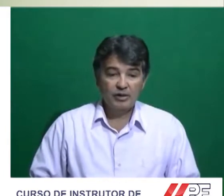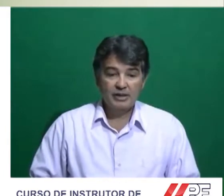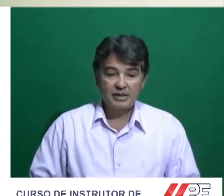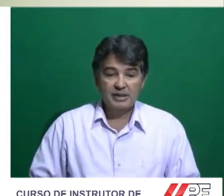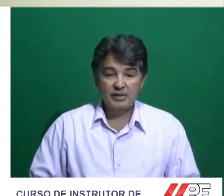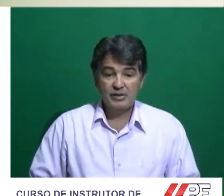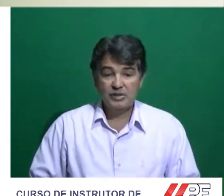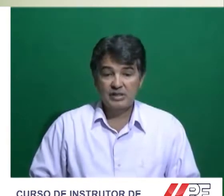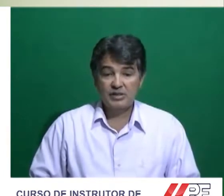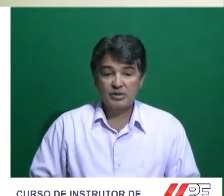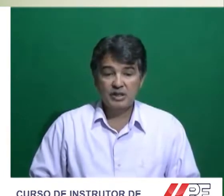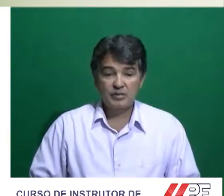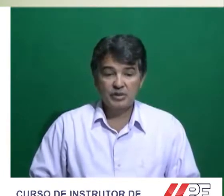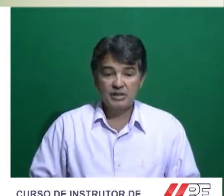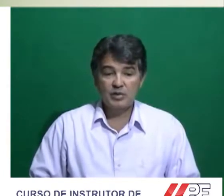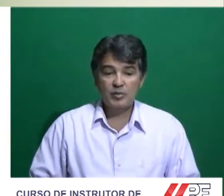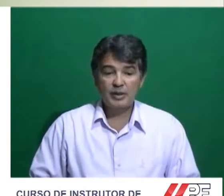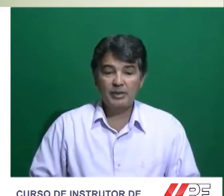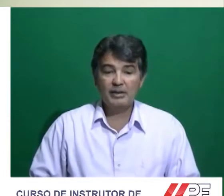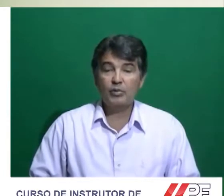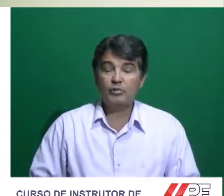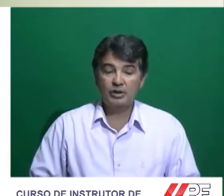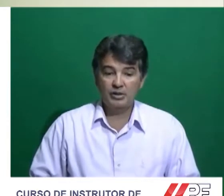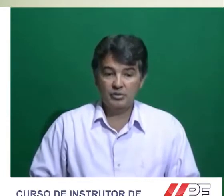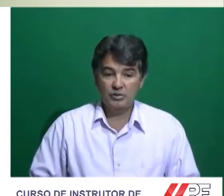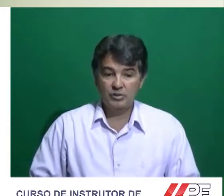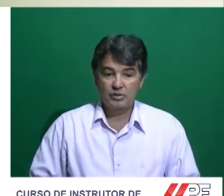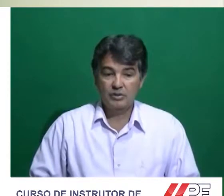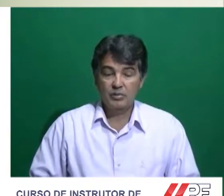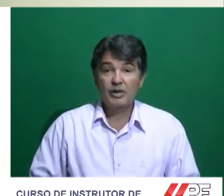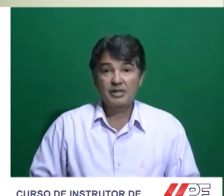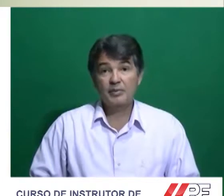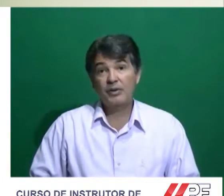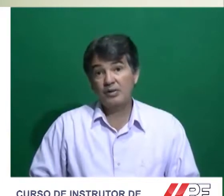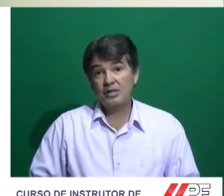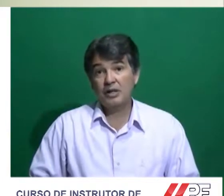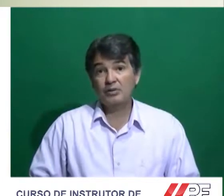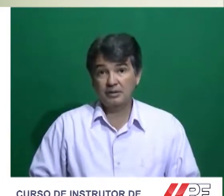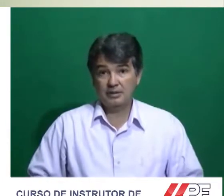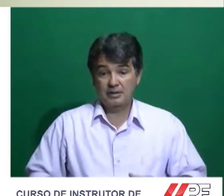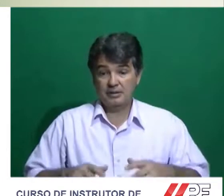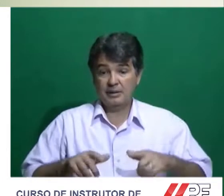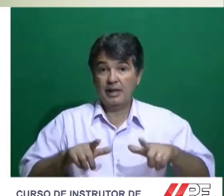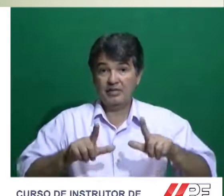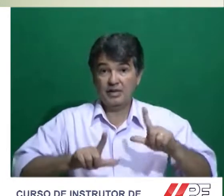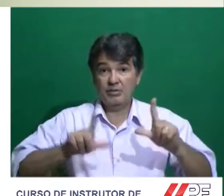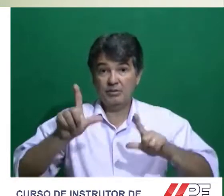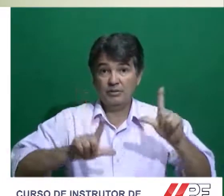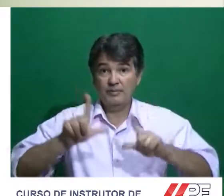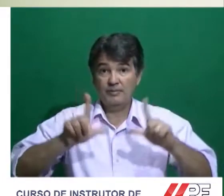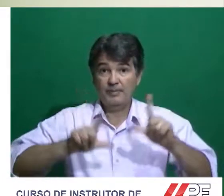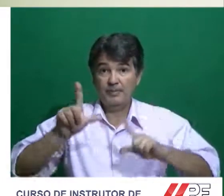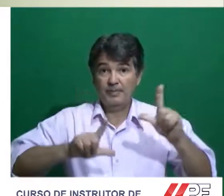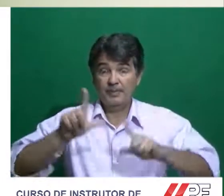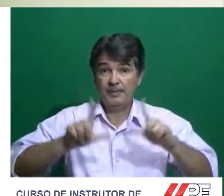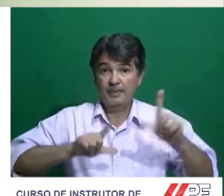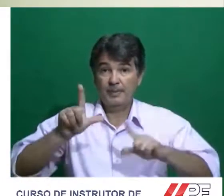movimento, a orientação, a associação de ambos que se complementam com o texto. Por exemplo, que é o sinal de televisão